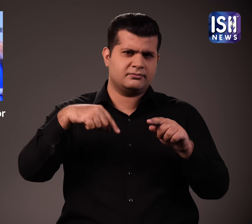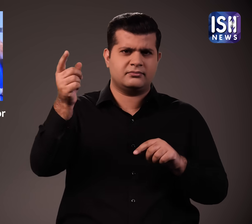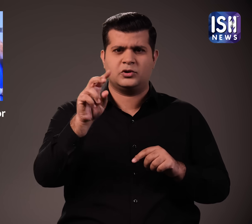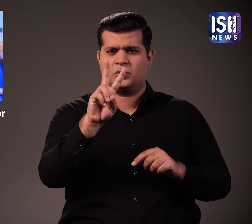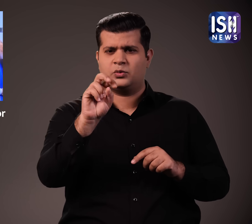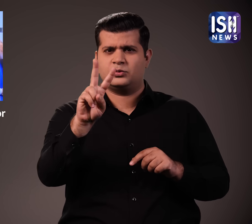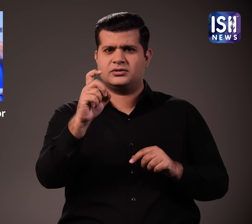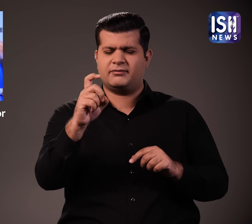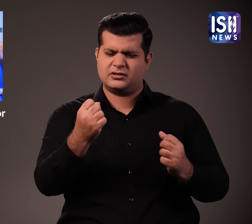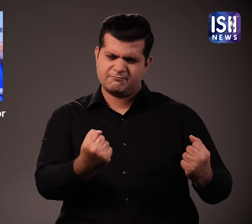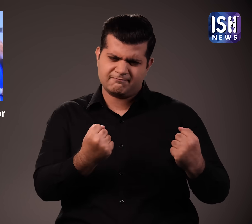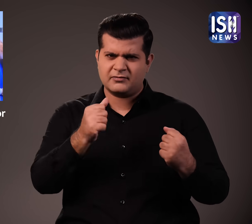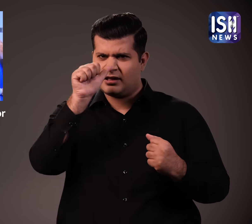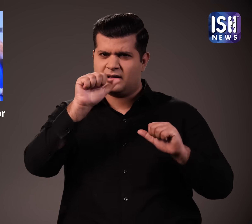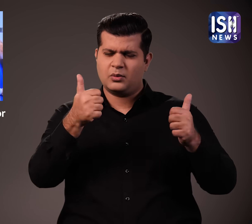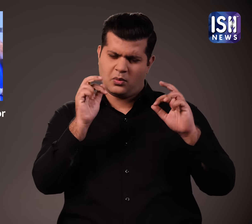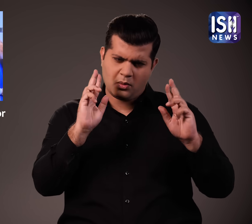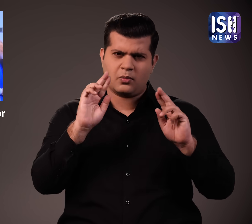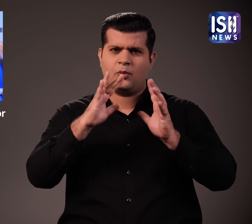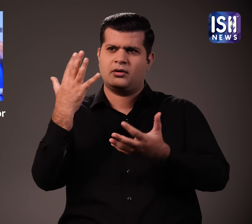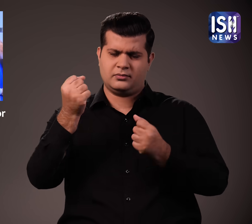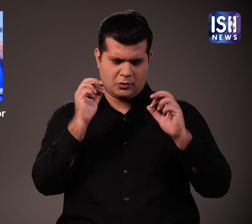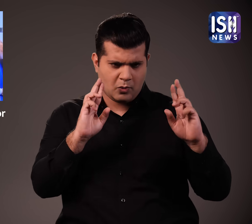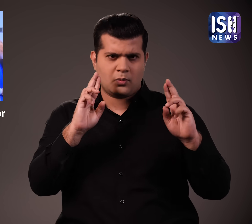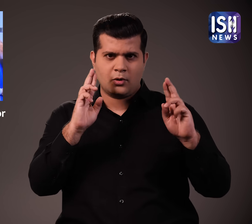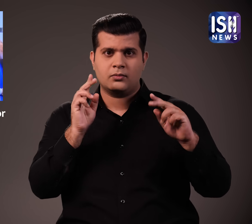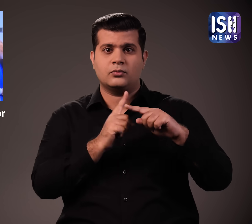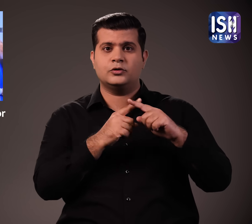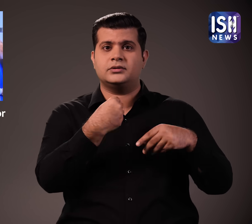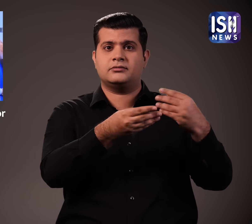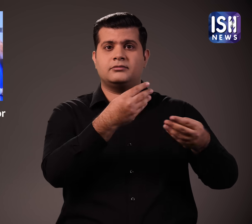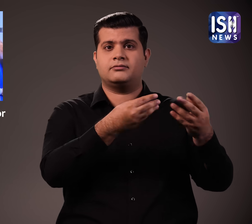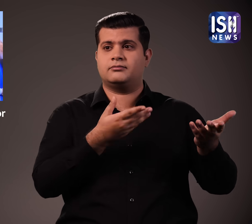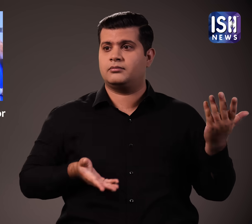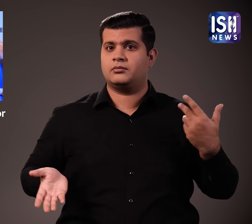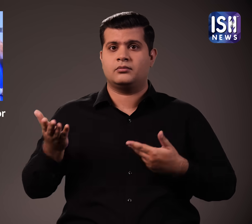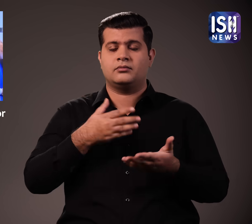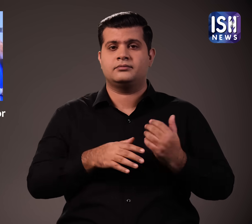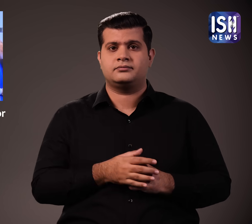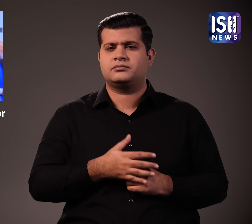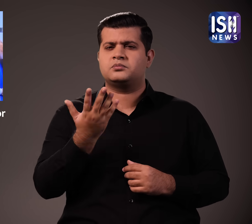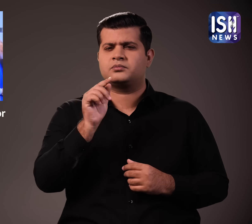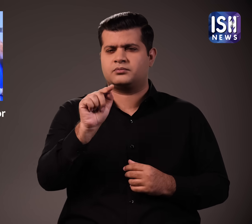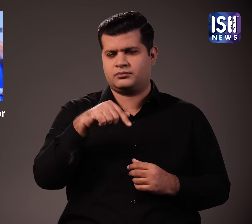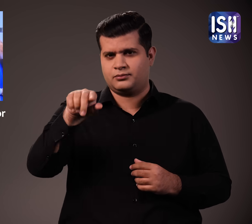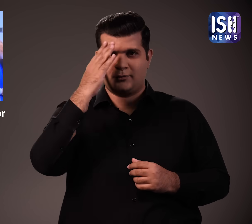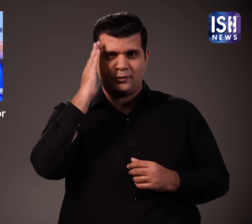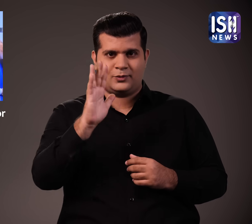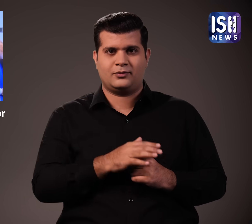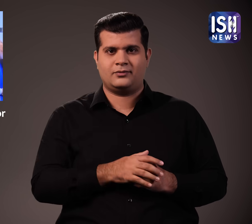दिया और कईयों ने कहा कि हम 2027 विश्युकप में और मजबूत होकर उबरेंगे 1975 में विश्युकप